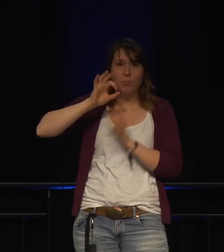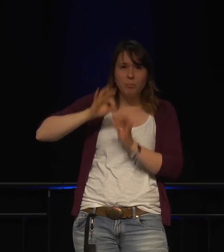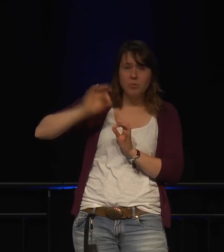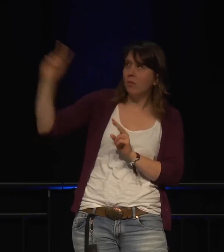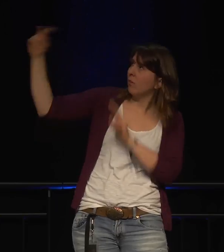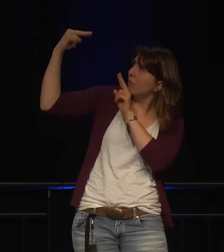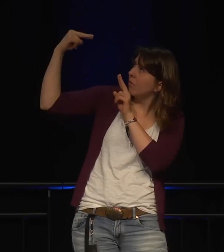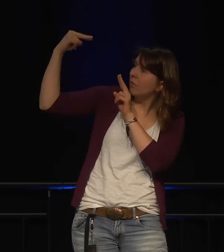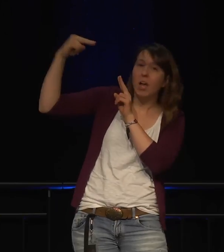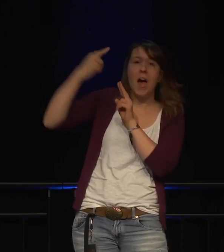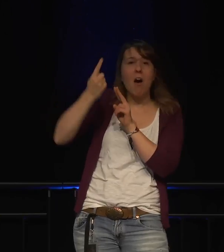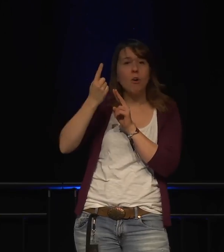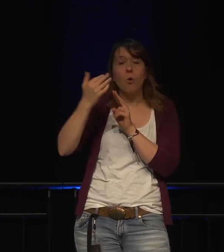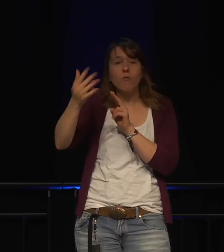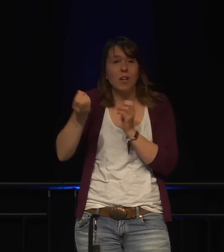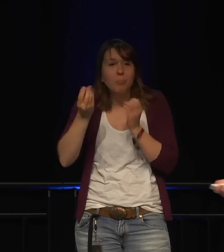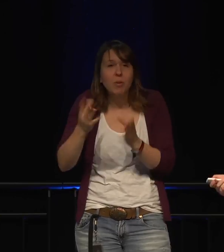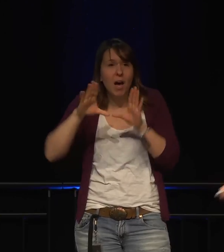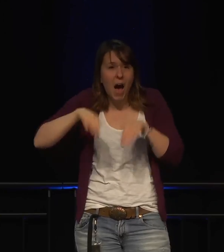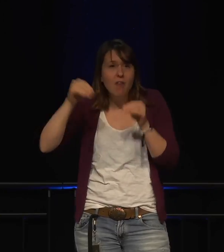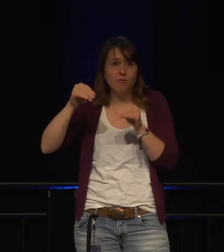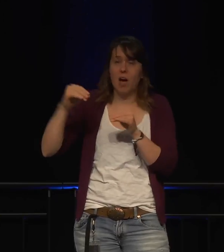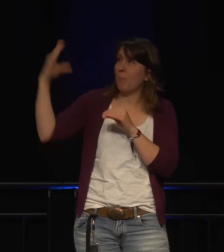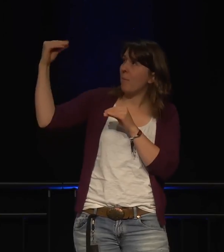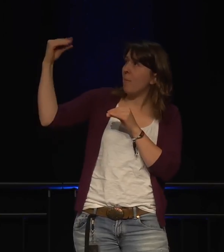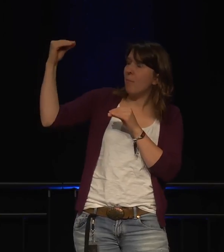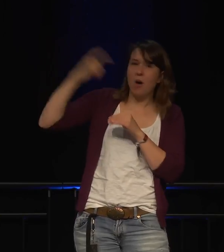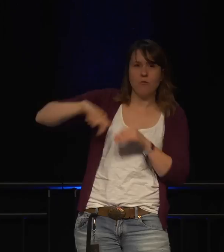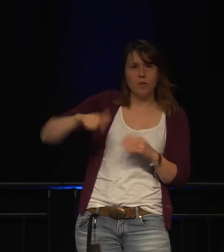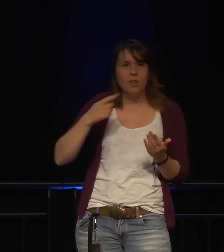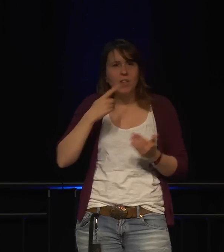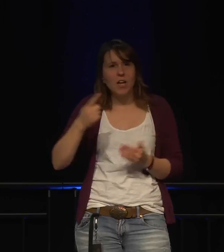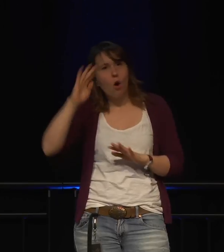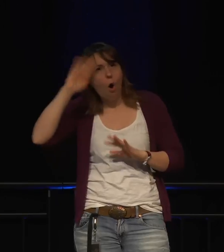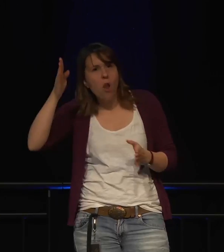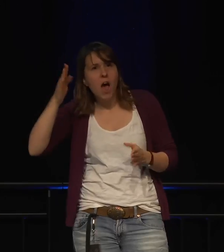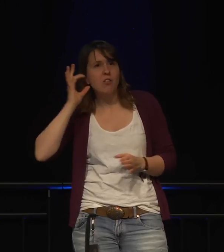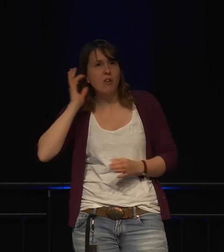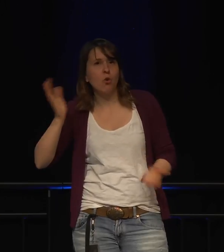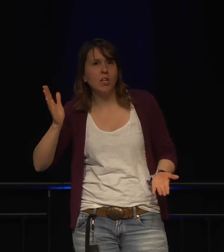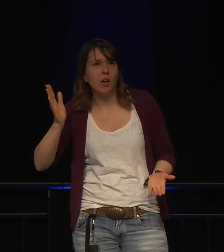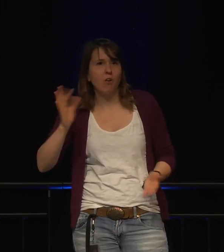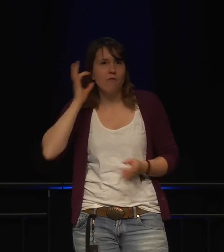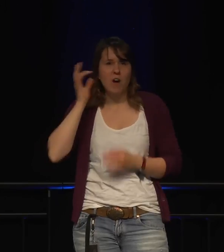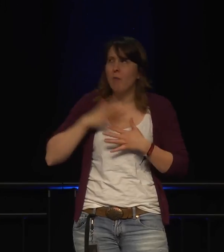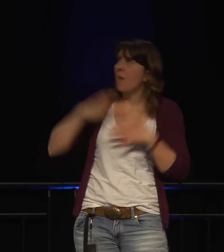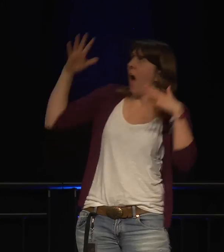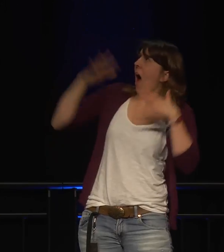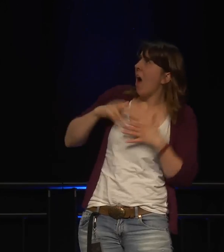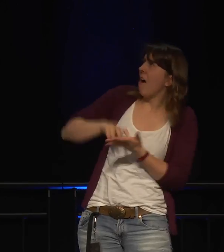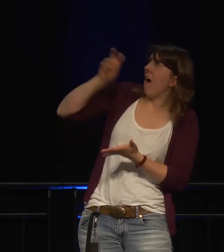a trabajar, a hablar con ella y dijo, hola, señorita. Y la mujer tenía mucho